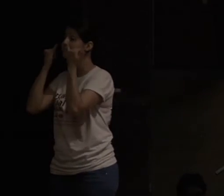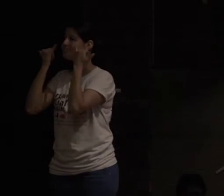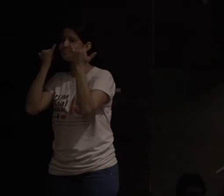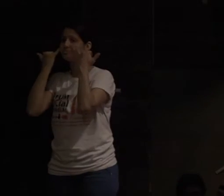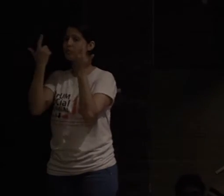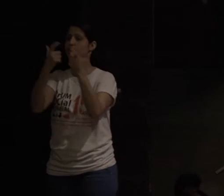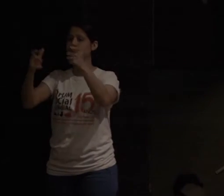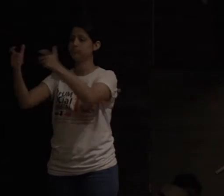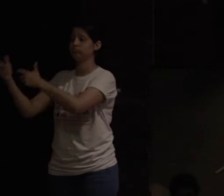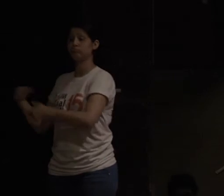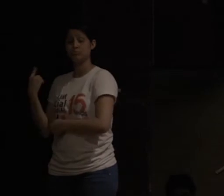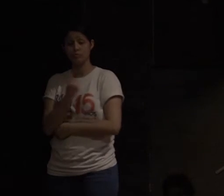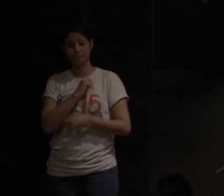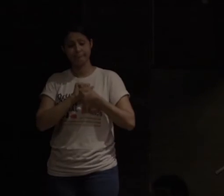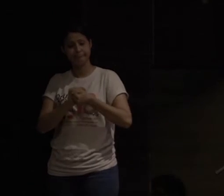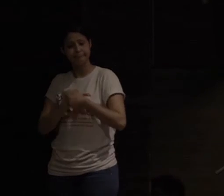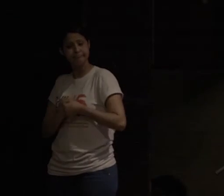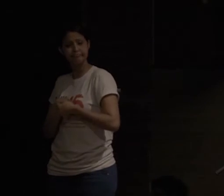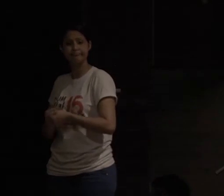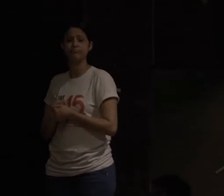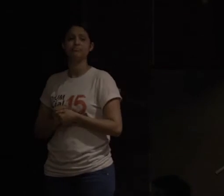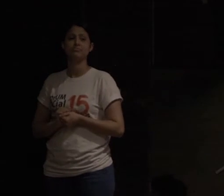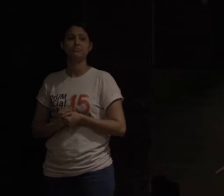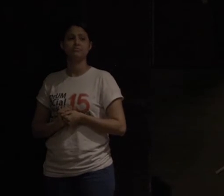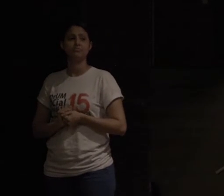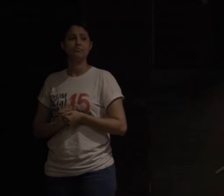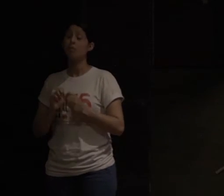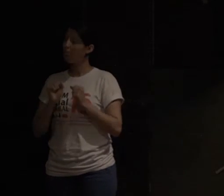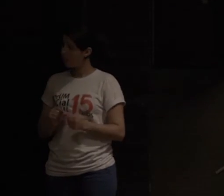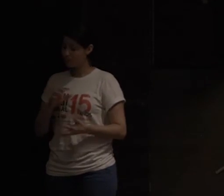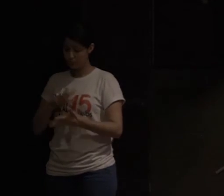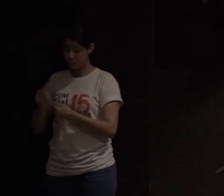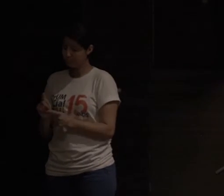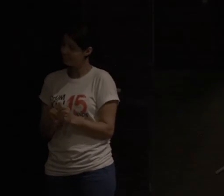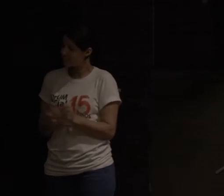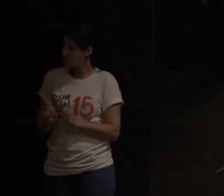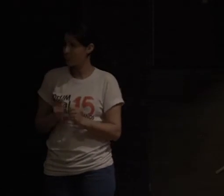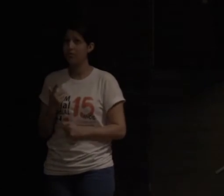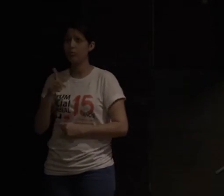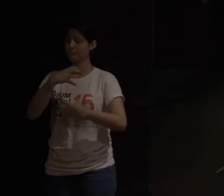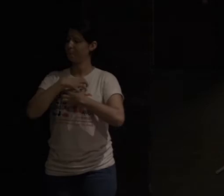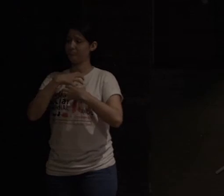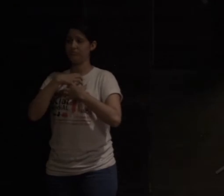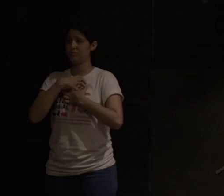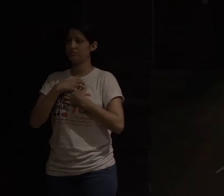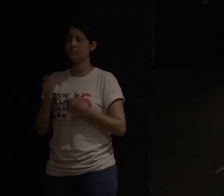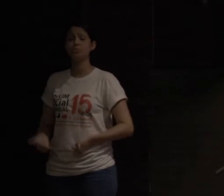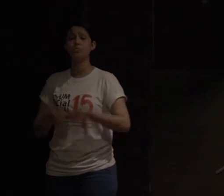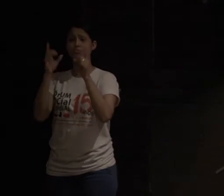nós podemos criar mercados não capitalistas, que é possível uma outra economia, que é possível uma outra